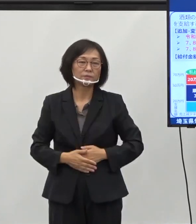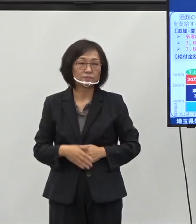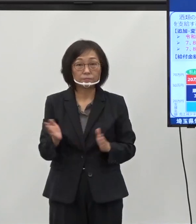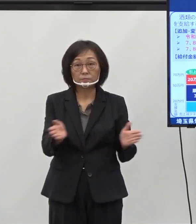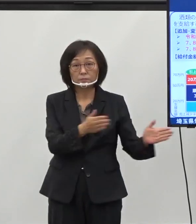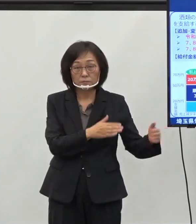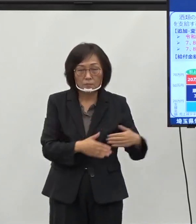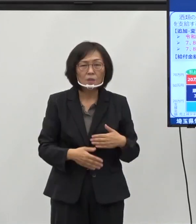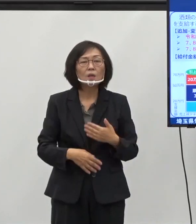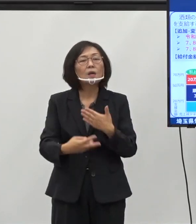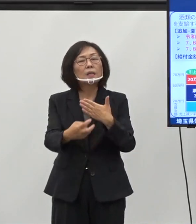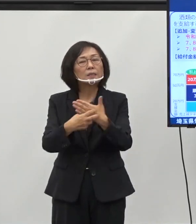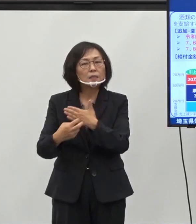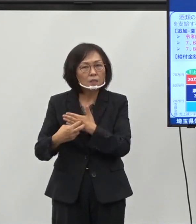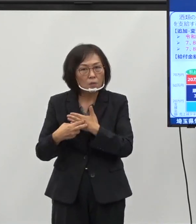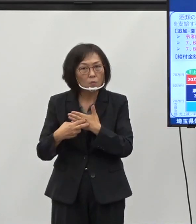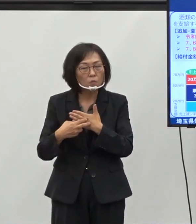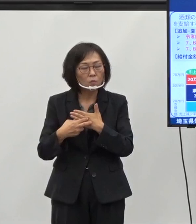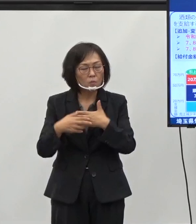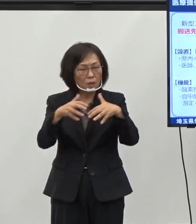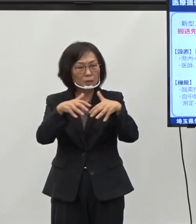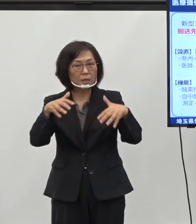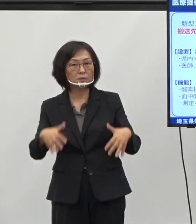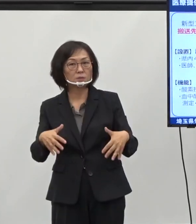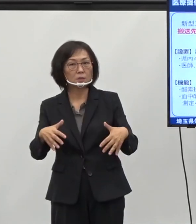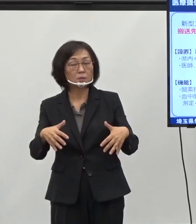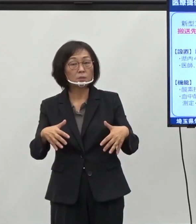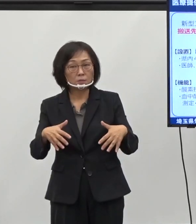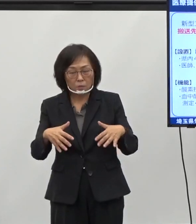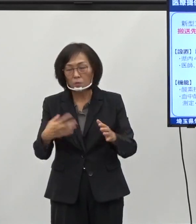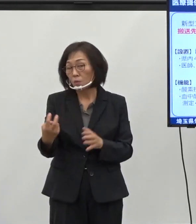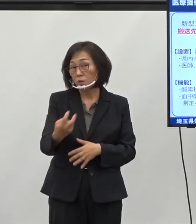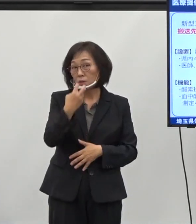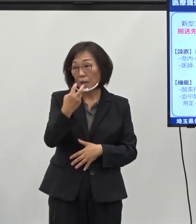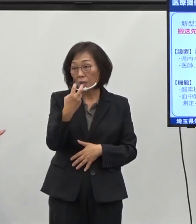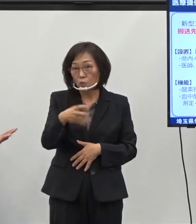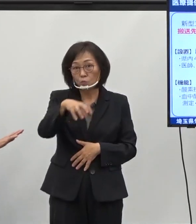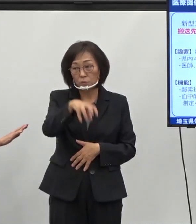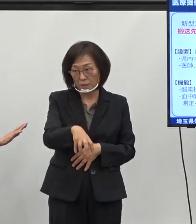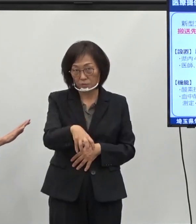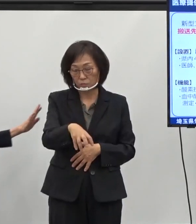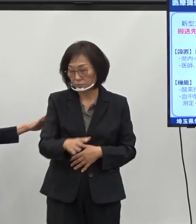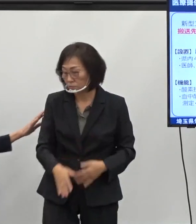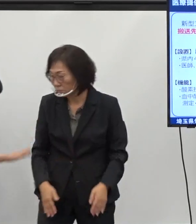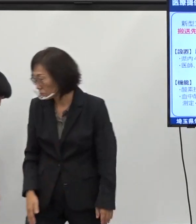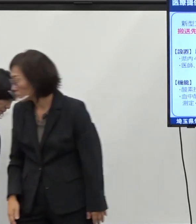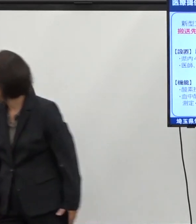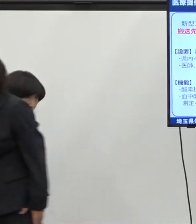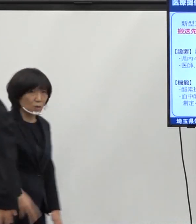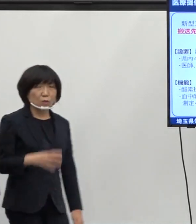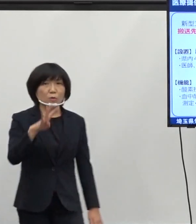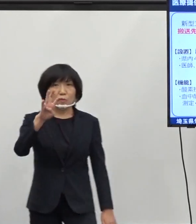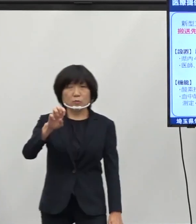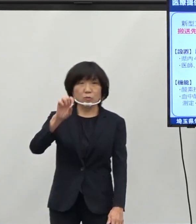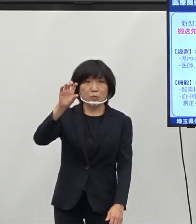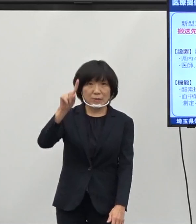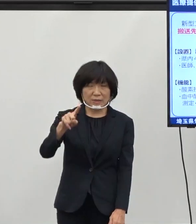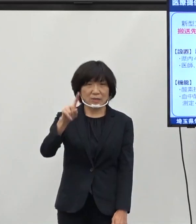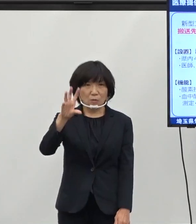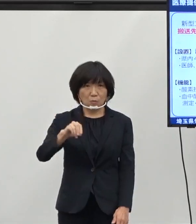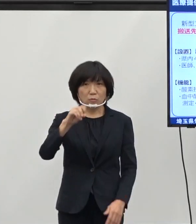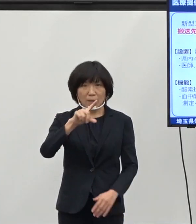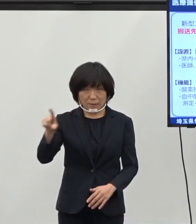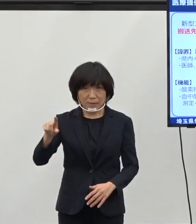に医療提供体制の強化の酸素ステーションの設置であります。事業費は41億飛んで223